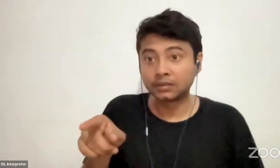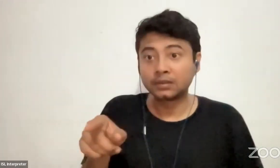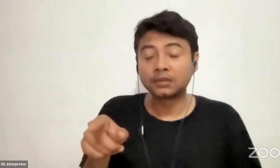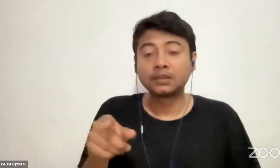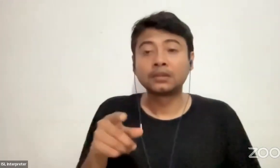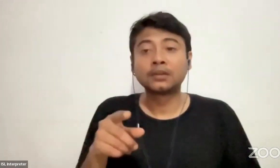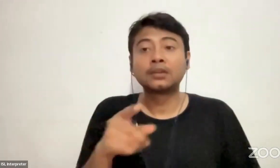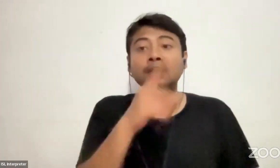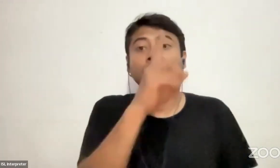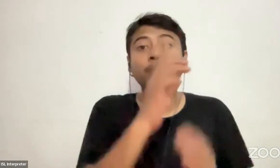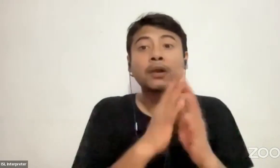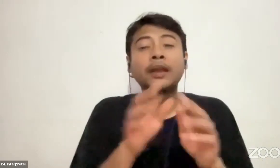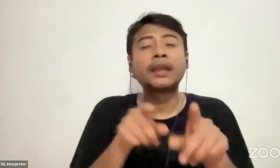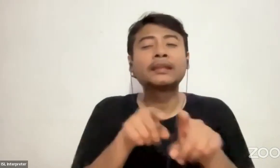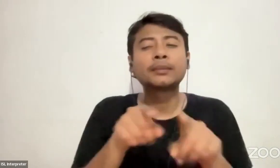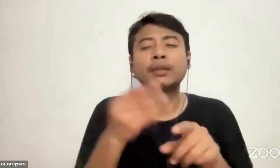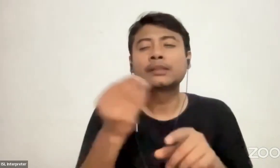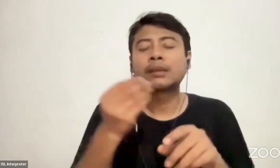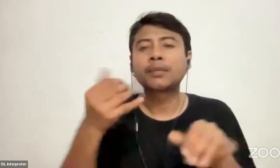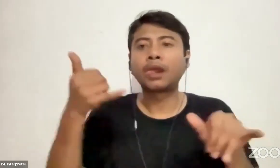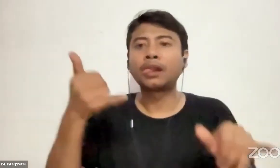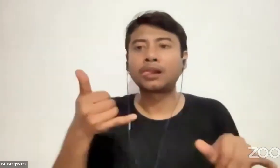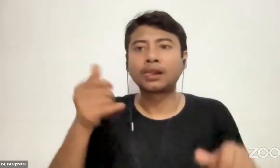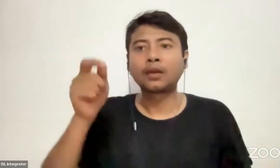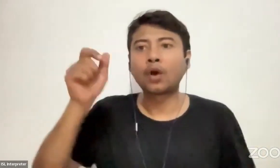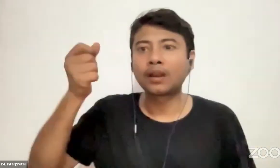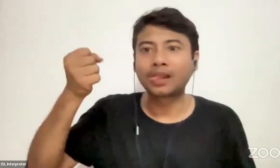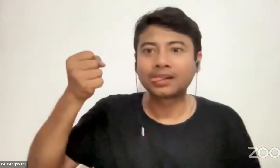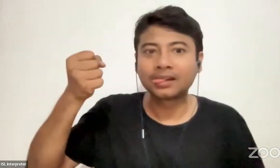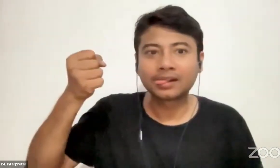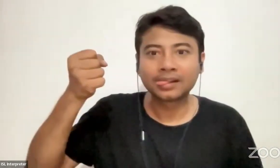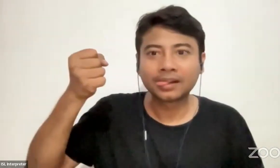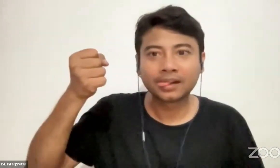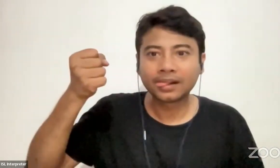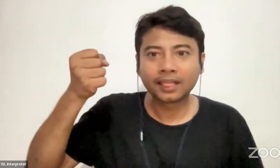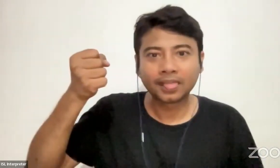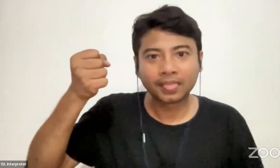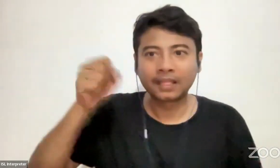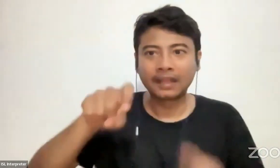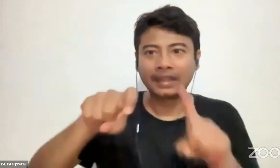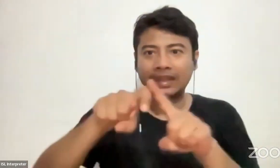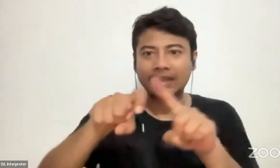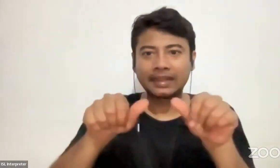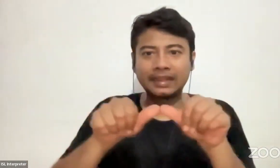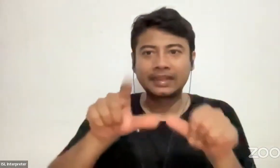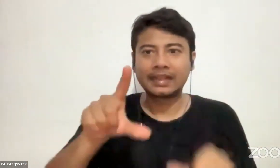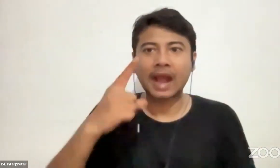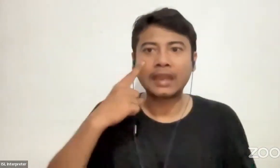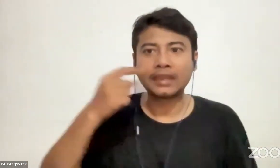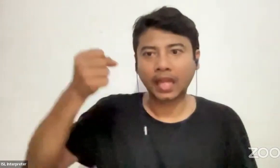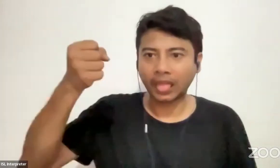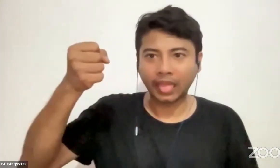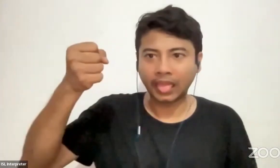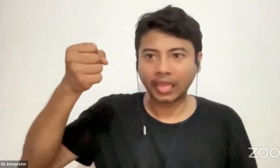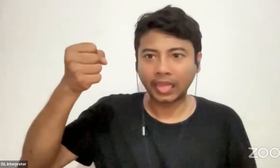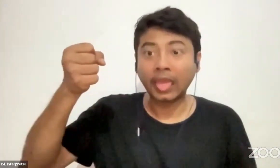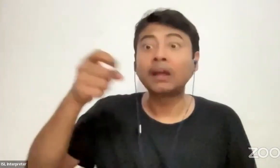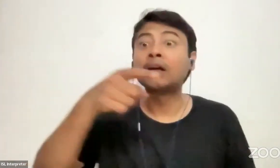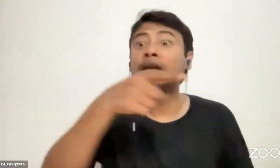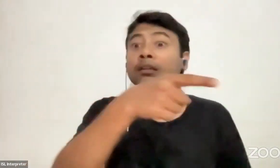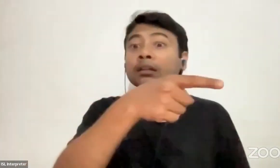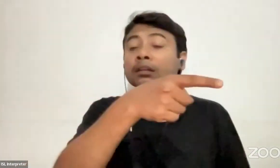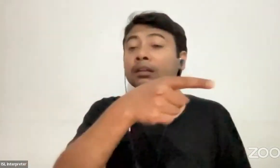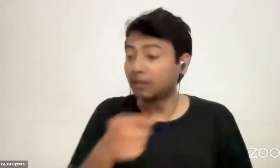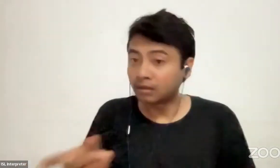जो माता के भक्त होते हैं, काली माता के, वहां पे बलि भी चढ़ाई जाती है, शराब भी दी जाती है,